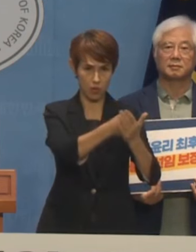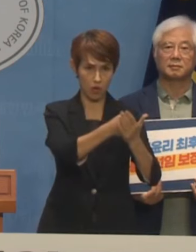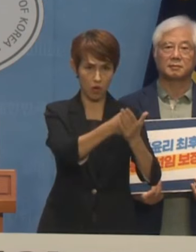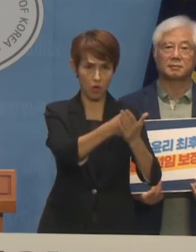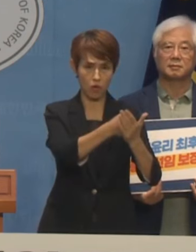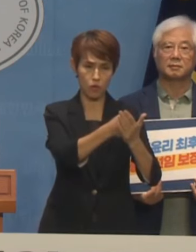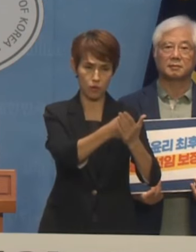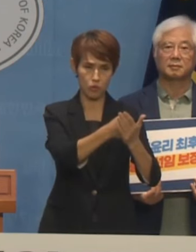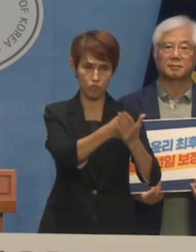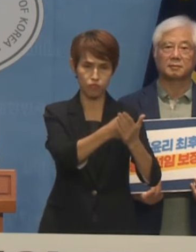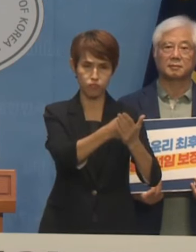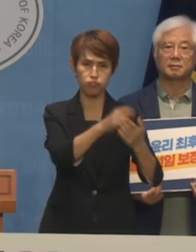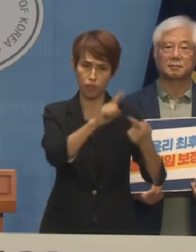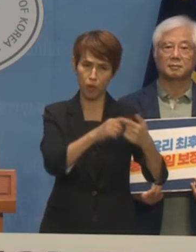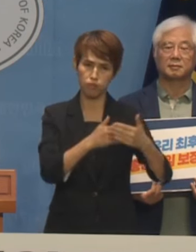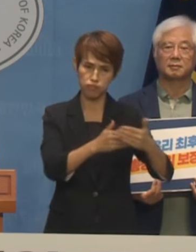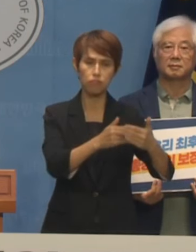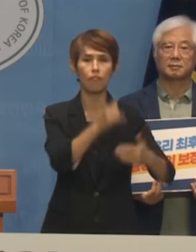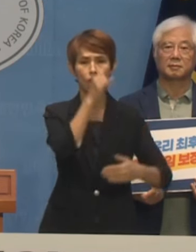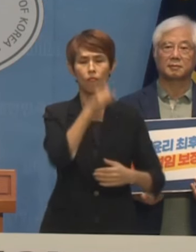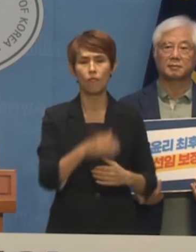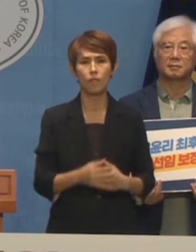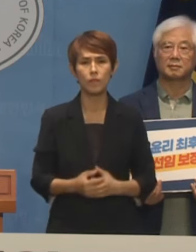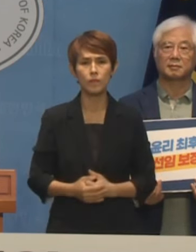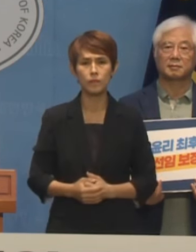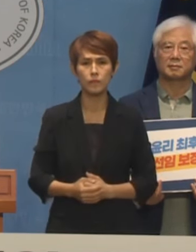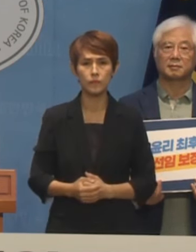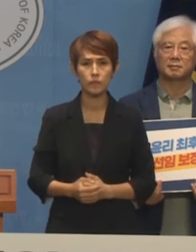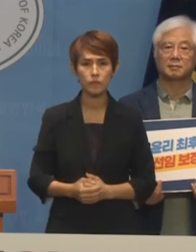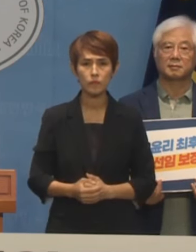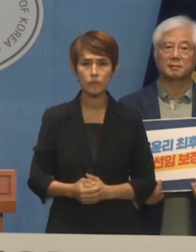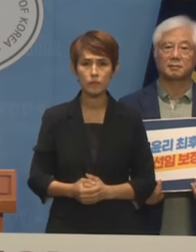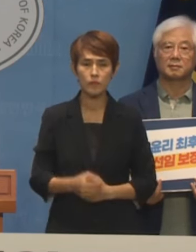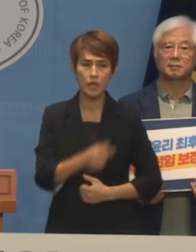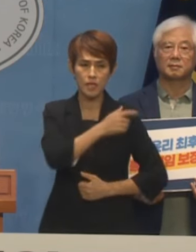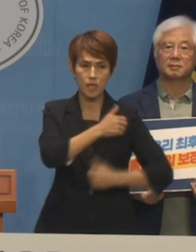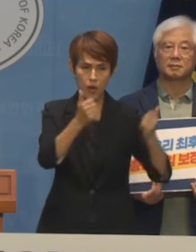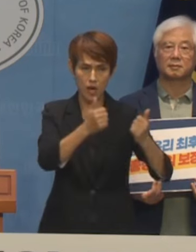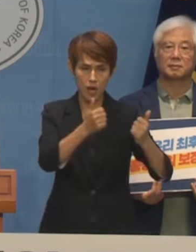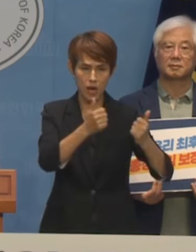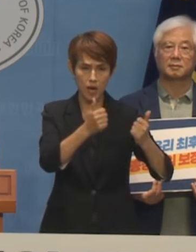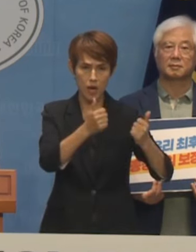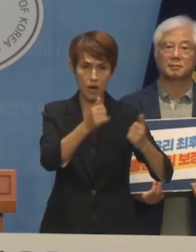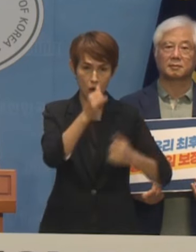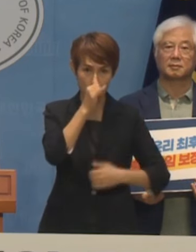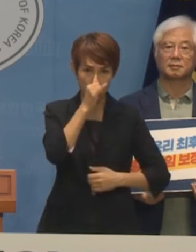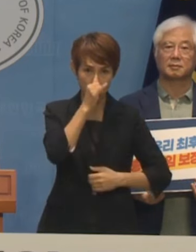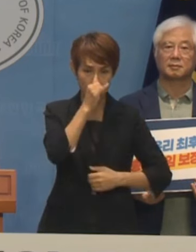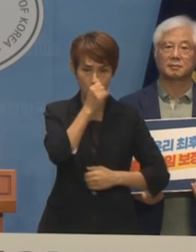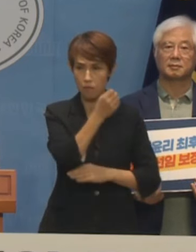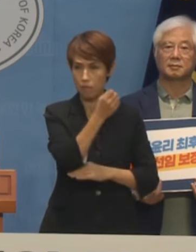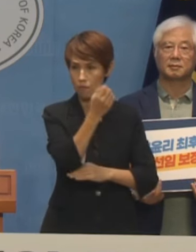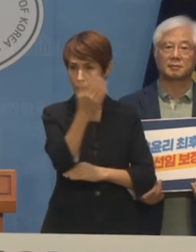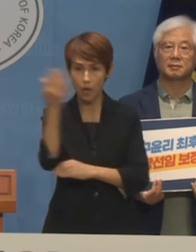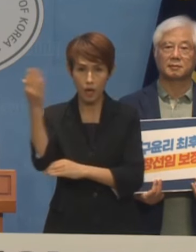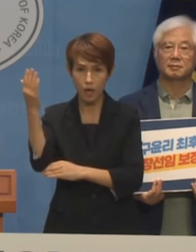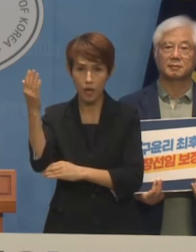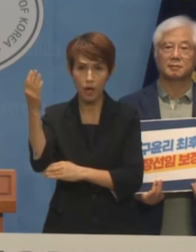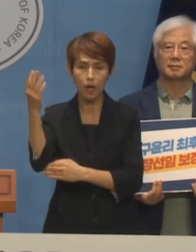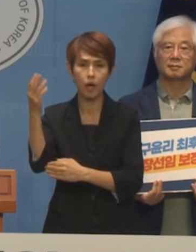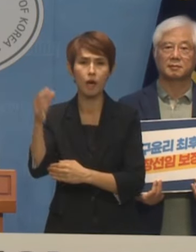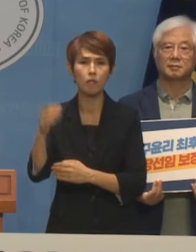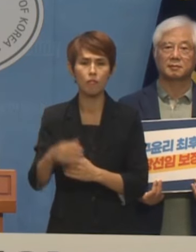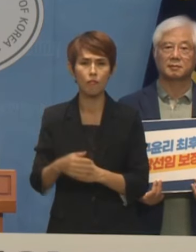고수하는 방법도 있었습니다. 그런데 이사회 개최 사실이 언론에 먼저 보도되며